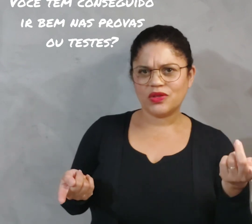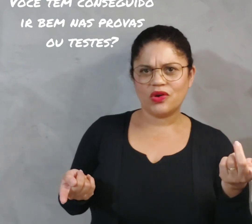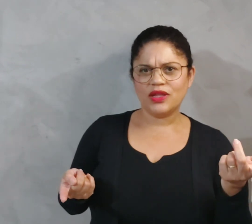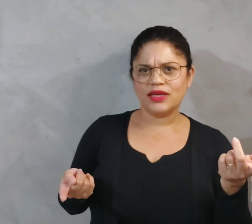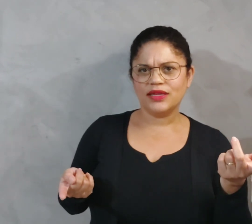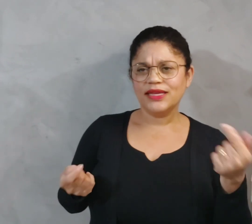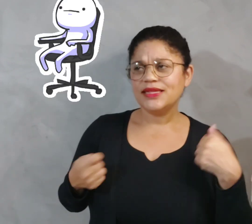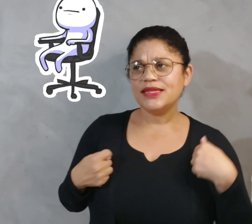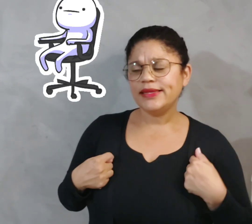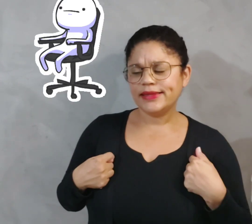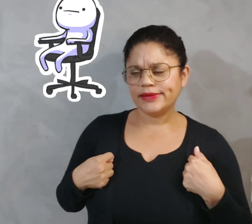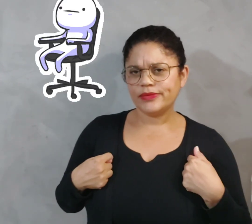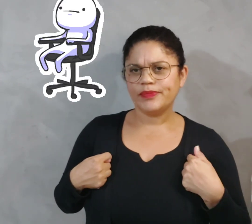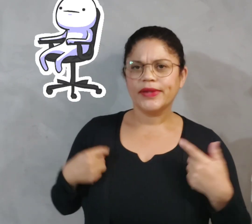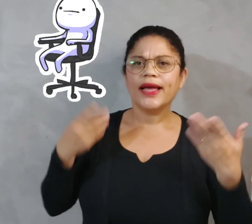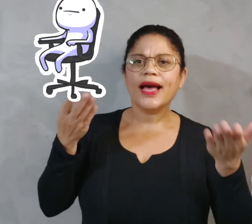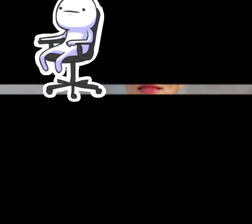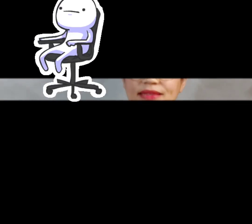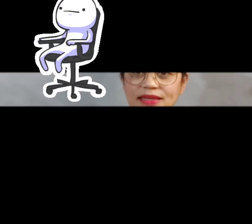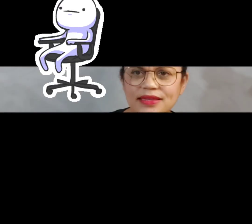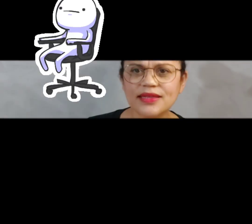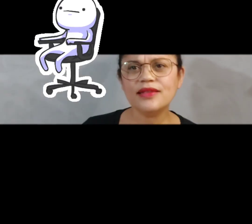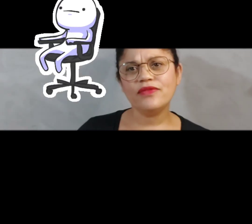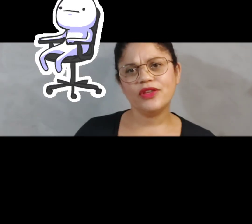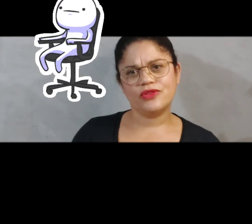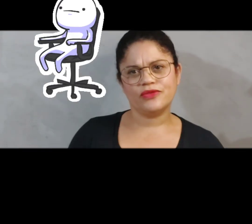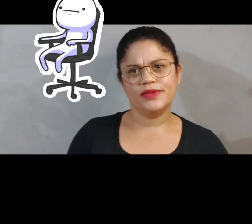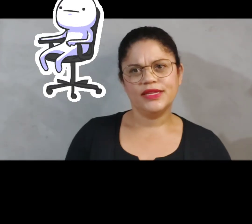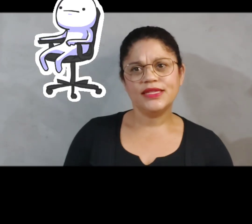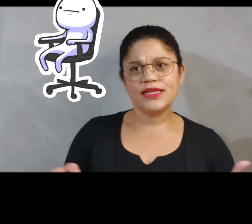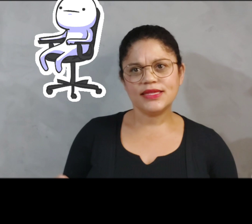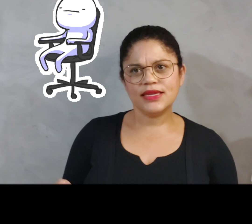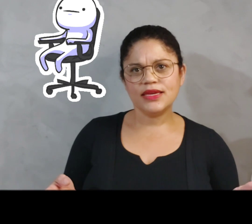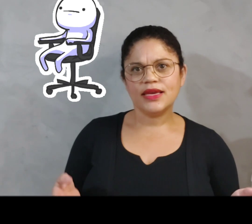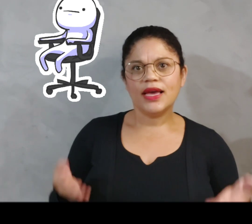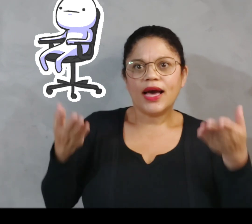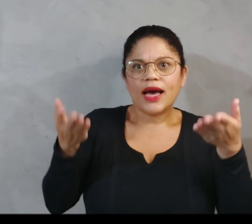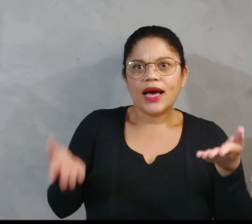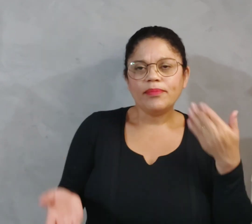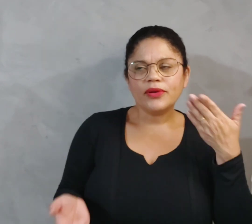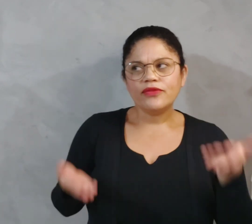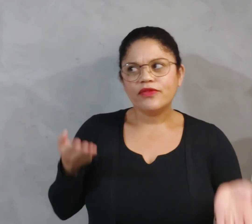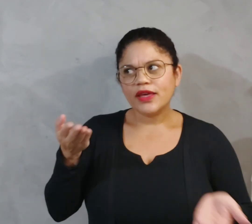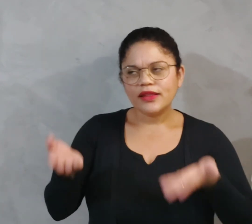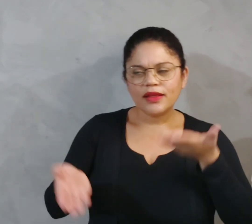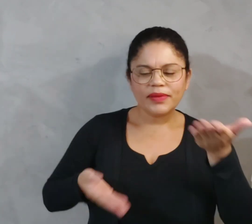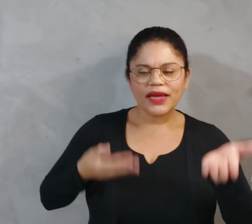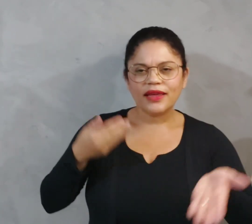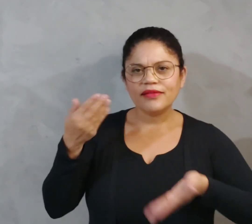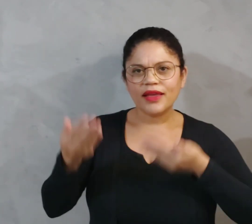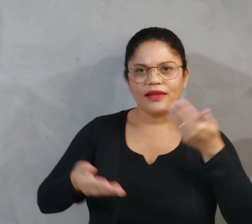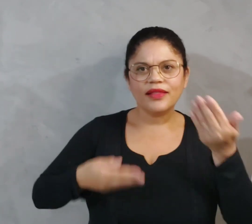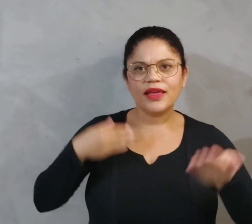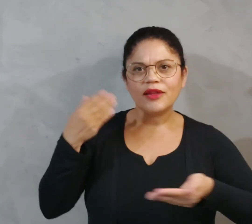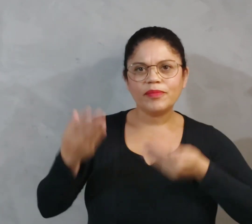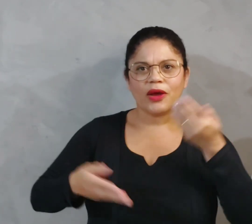escola? Se não, assista esse vídeo. Se sim, aproveita para entender, para